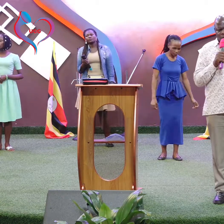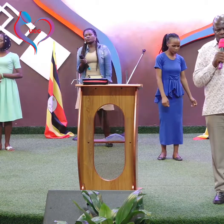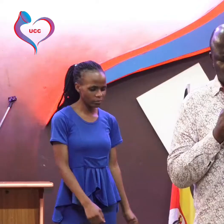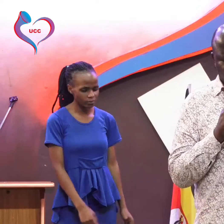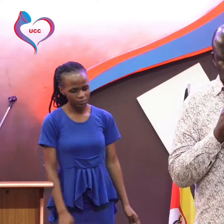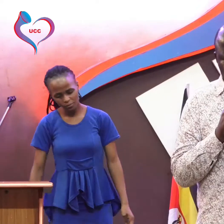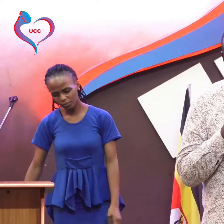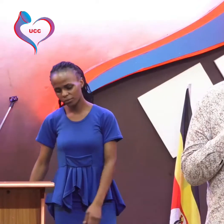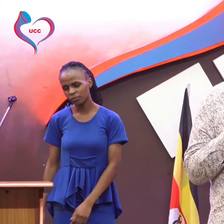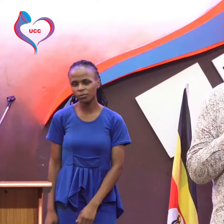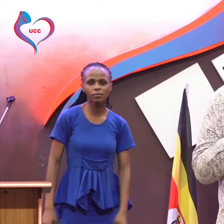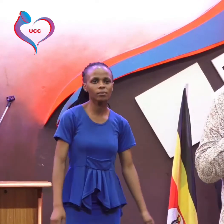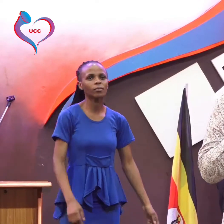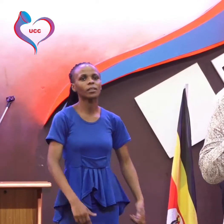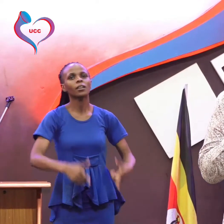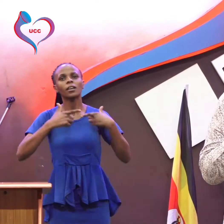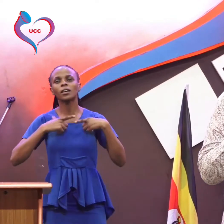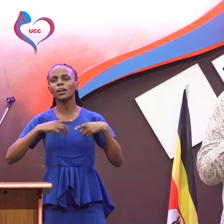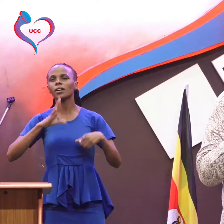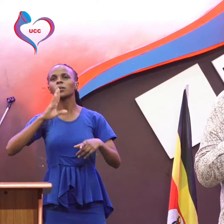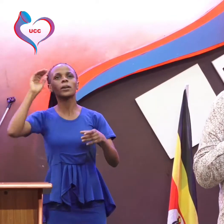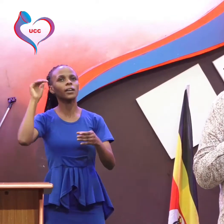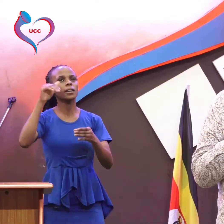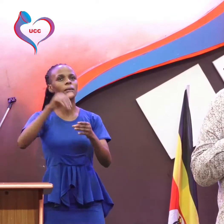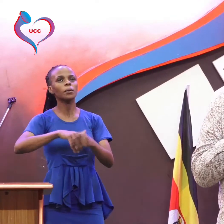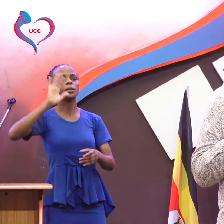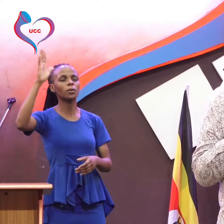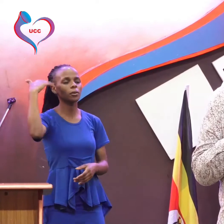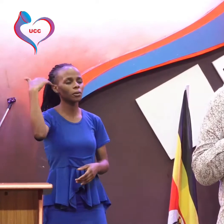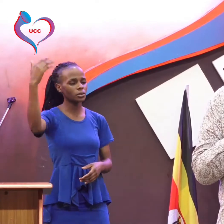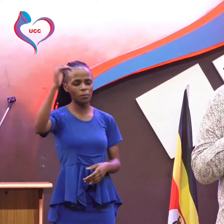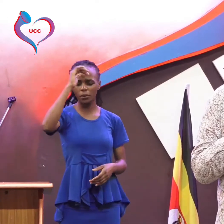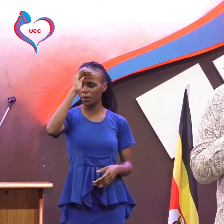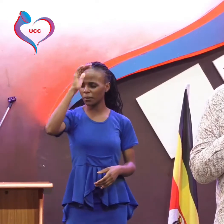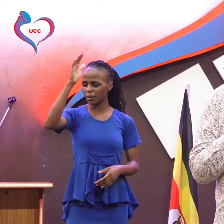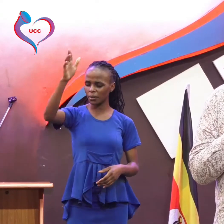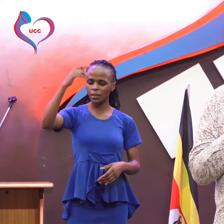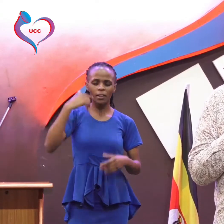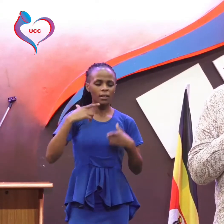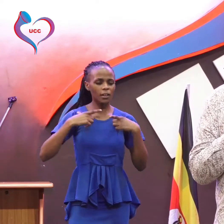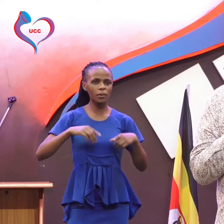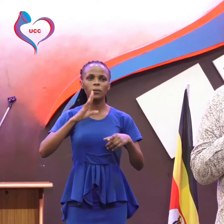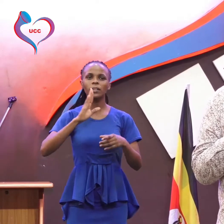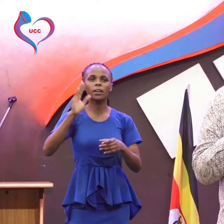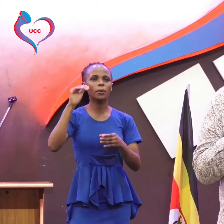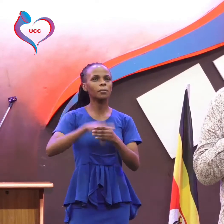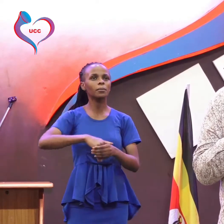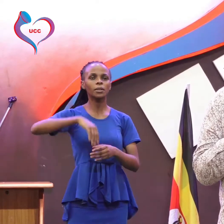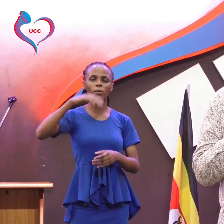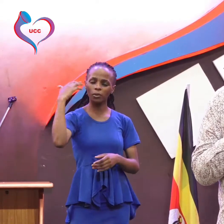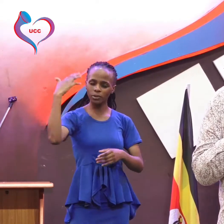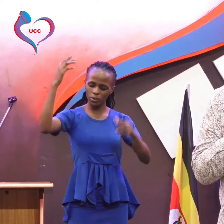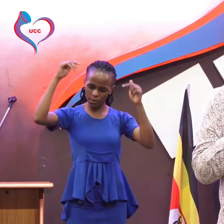kamwe nange mu mikono gyolero kamwe mu mikono gyomukama kamwe nange